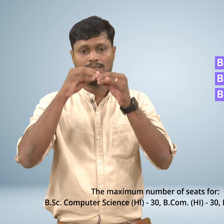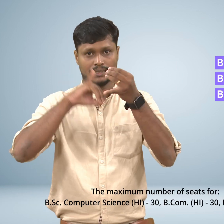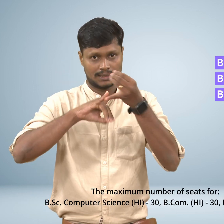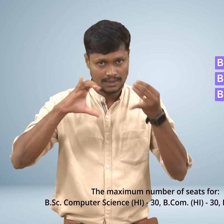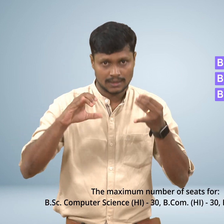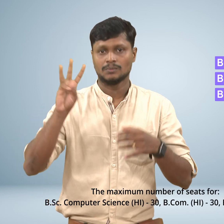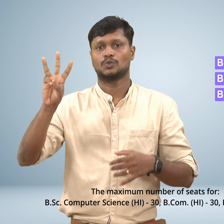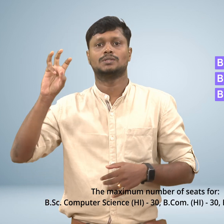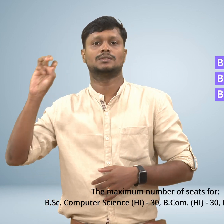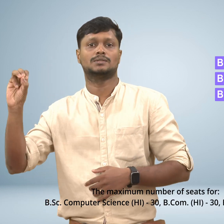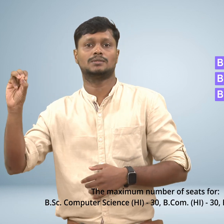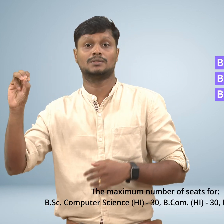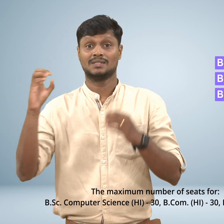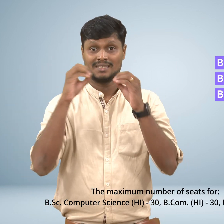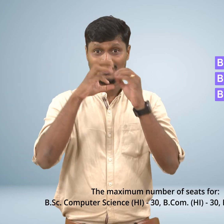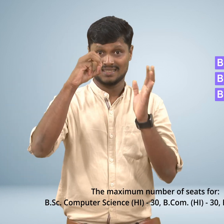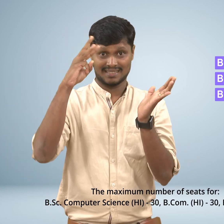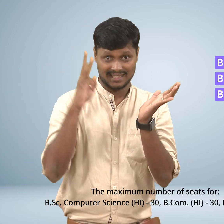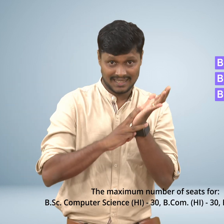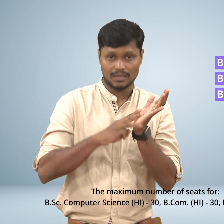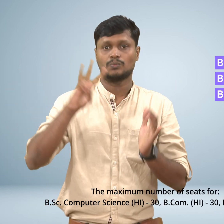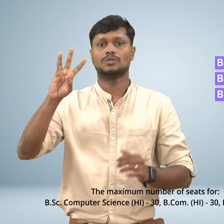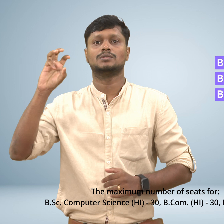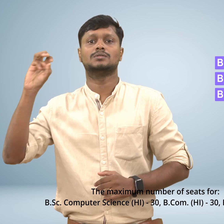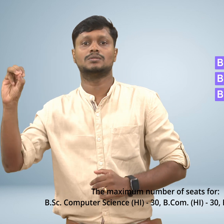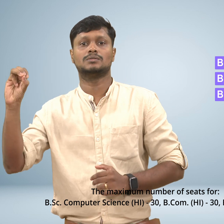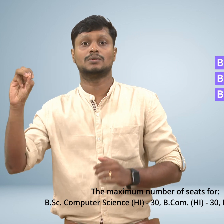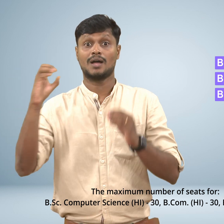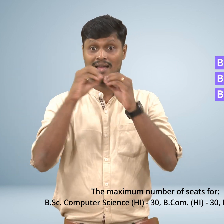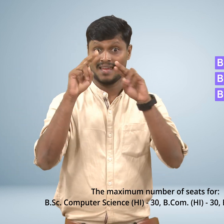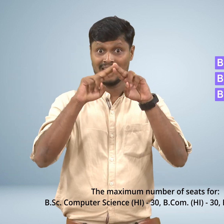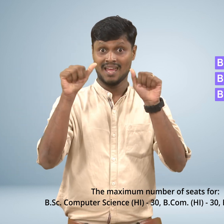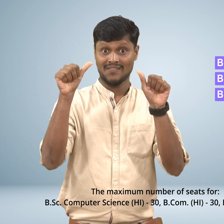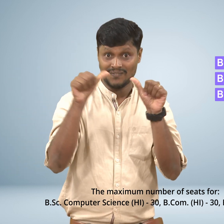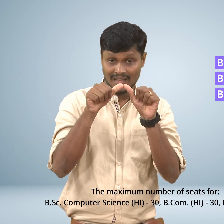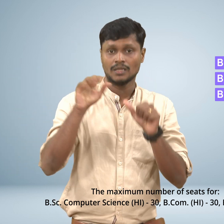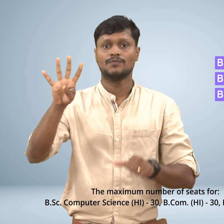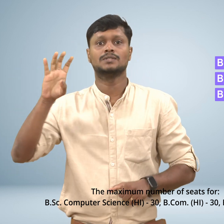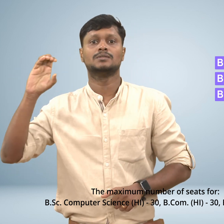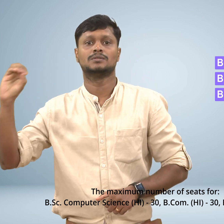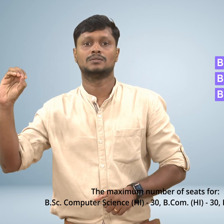സീറ്റുകളുടെ എണ്ണം BSc കമ്പ്യൂട്ടർ സയൻസ് 30, BCom 30, BFA